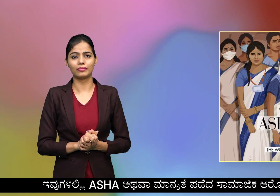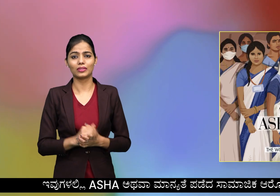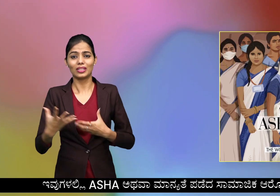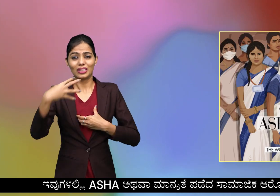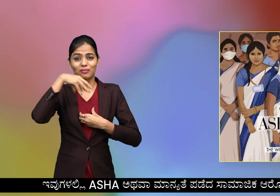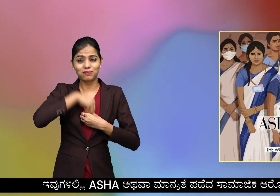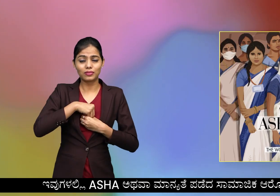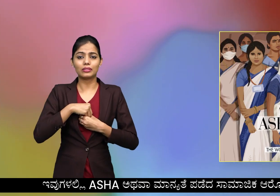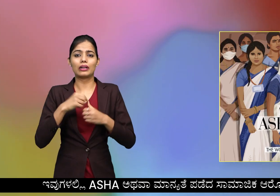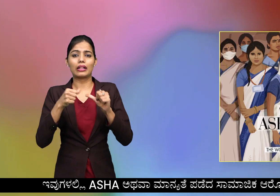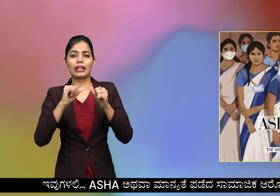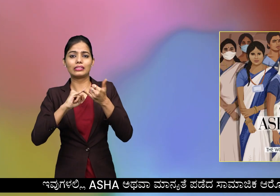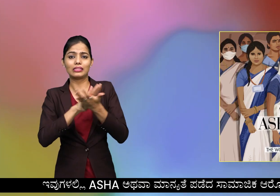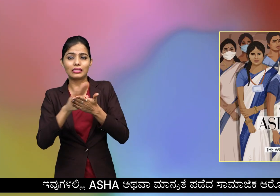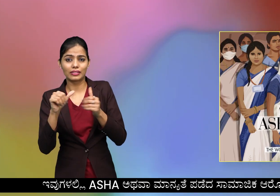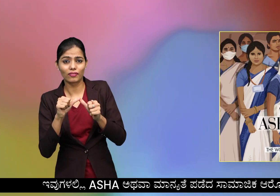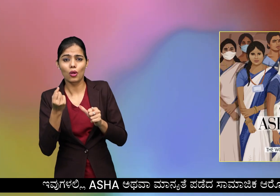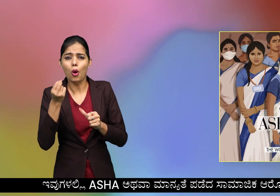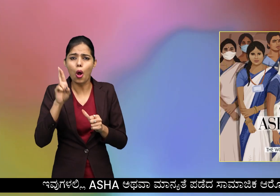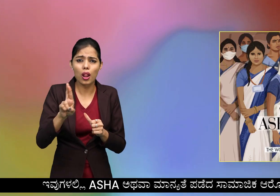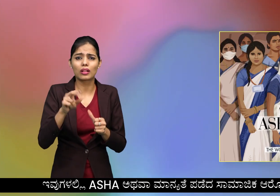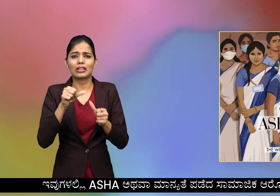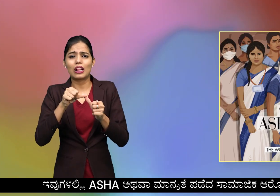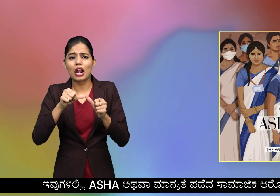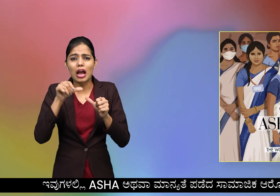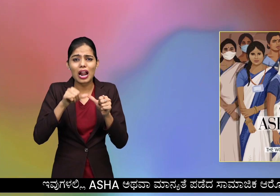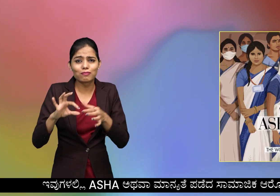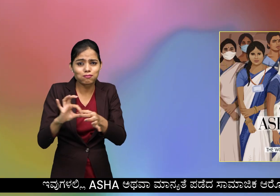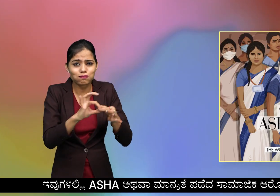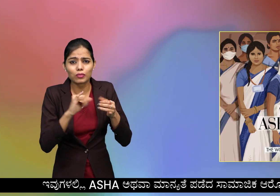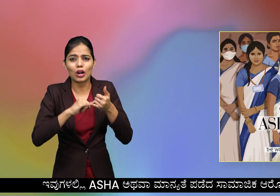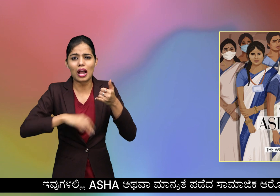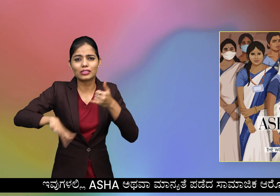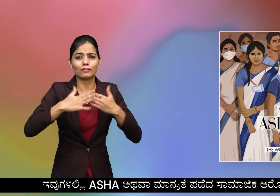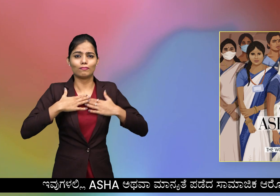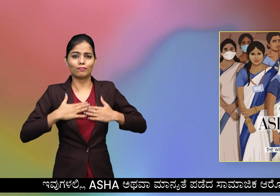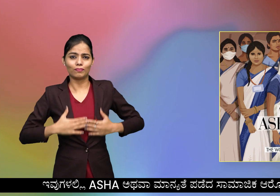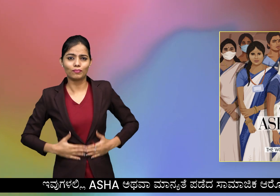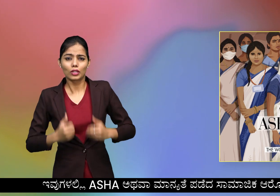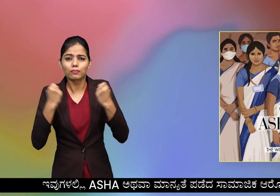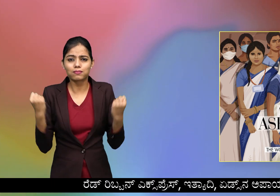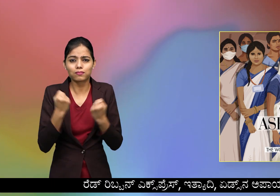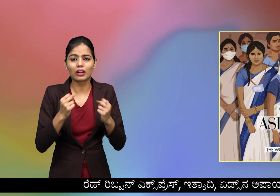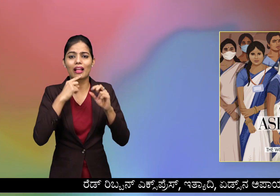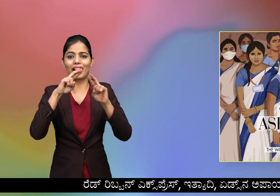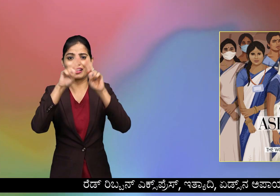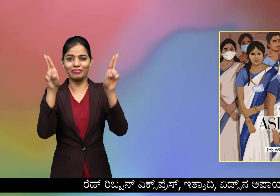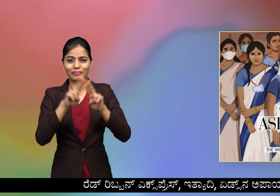ಇವುಗಳಲ್ಲಿ ASHA ಅಥವಾ ಮಾನ್ಯತೆ ಪಡೆದ ಸಾಮಾಜಿಕ ಆರೋಗ್ಯ ಕಾರ್ಯಕರ್ತ ಮತ್ತು ರೆಡ್ ರಿಬ್ಬನ್ ಎಕ್ಸ್‌ಪ್ರೆಸ್